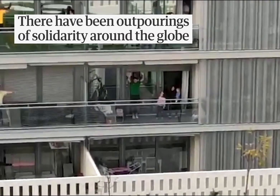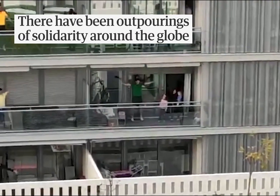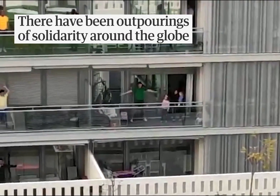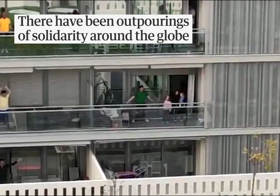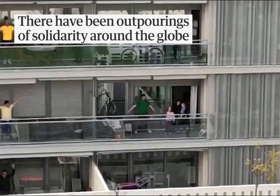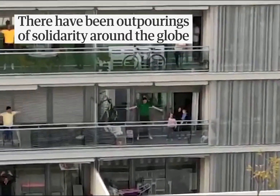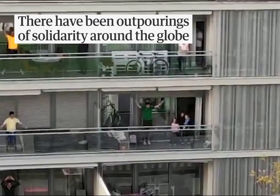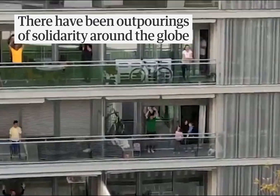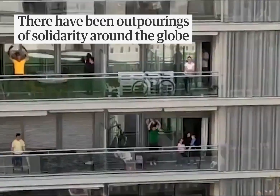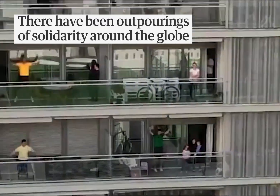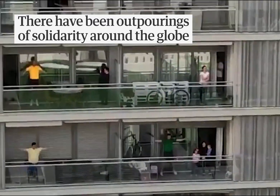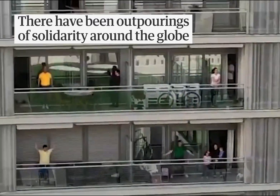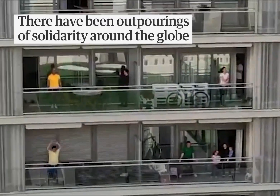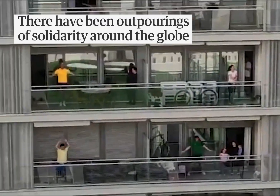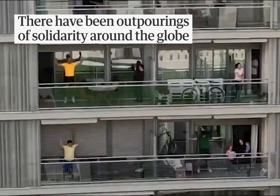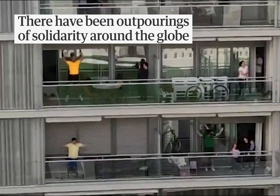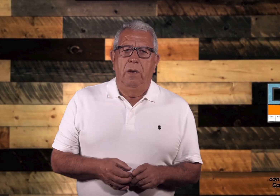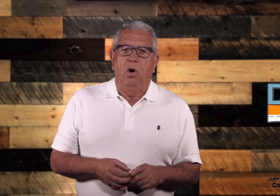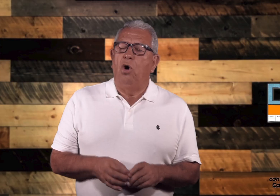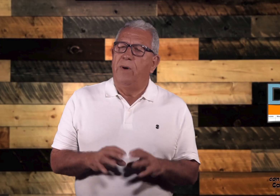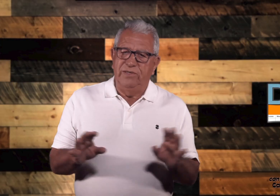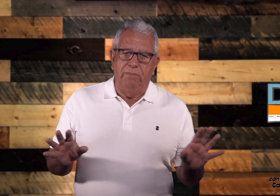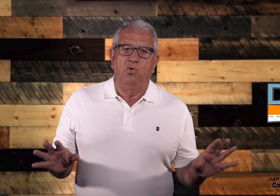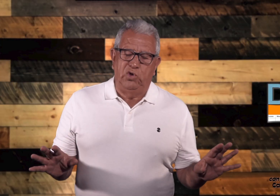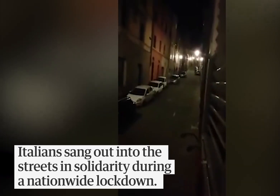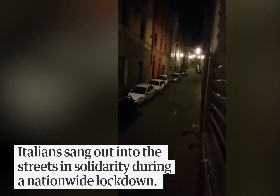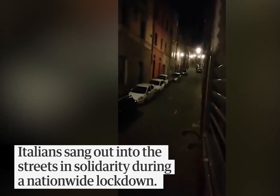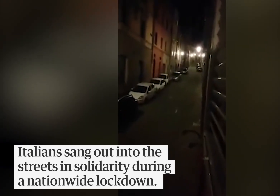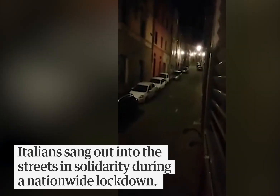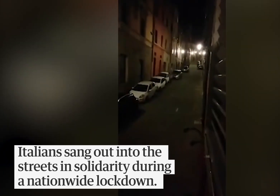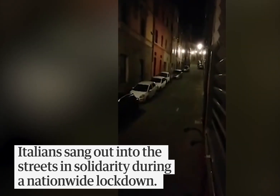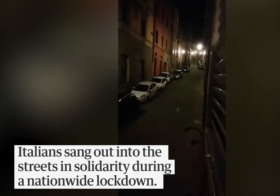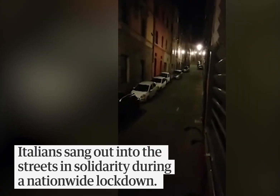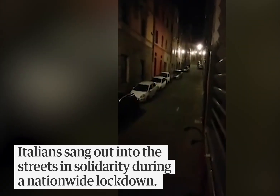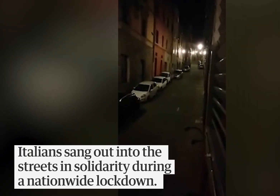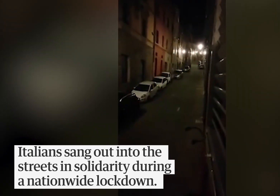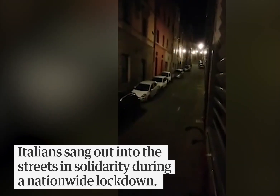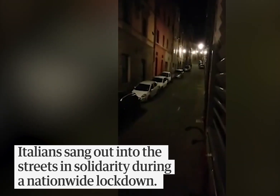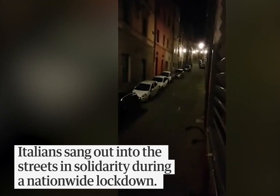y está todo el mundo o más música